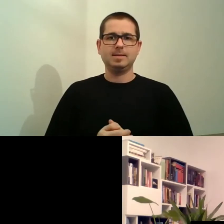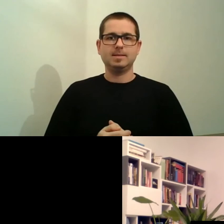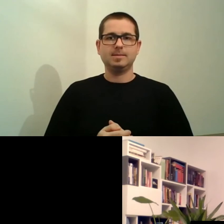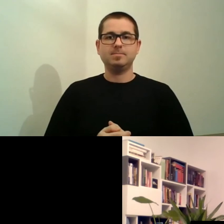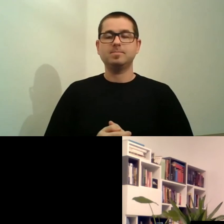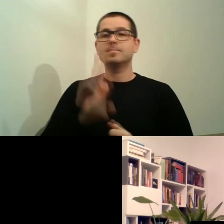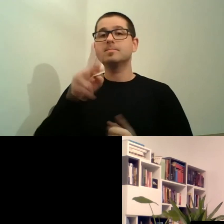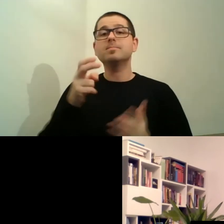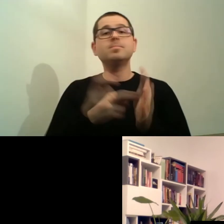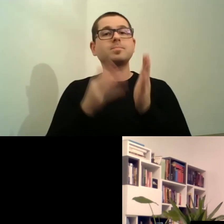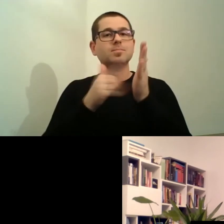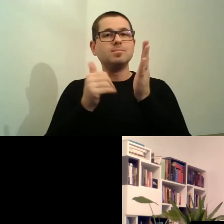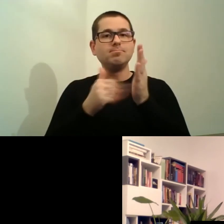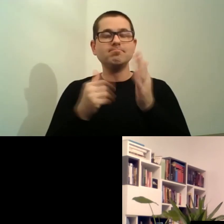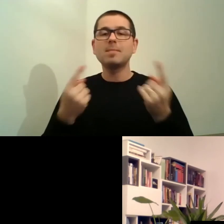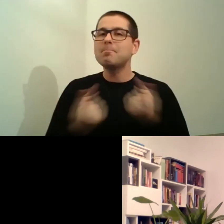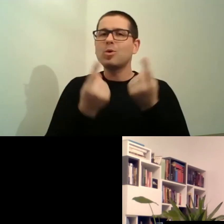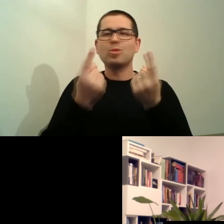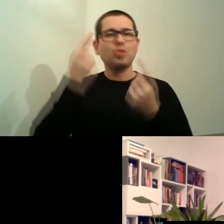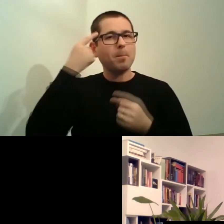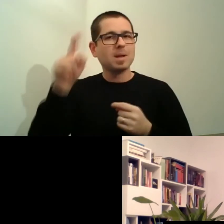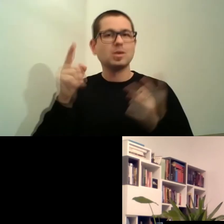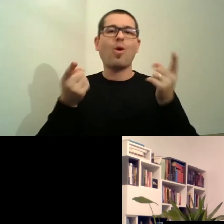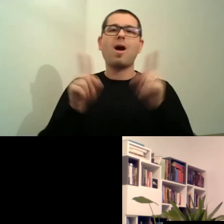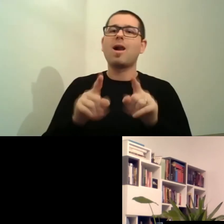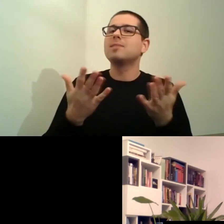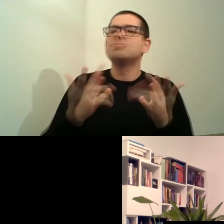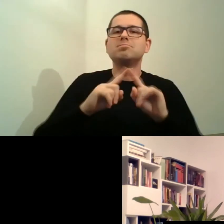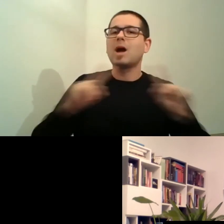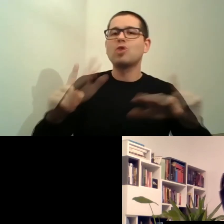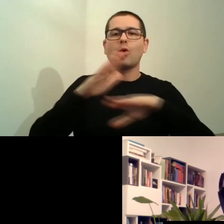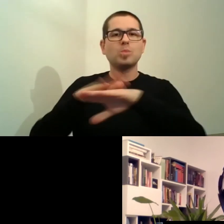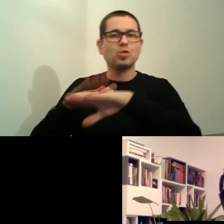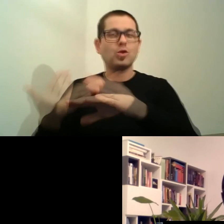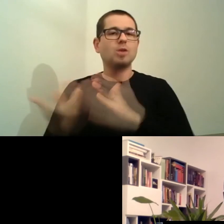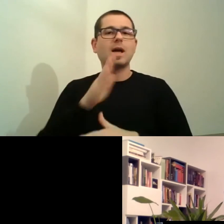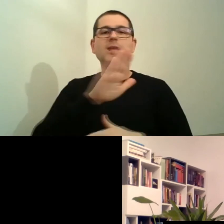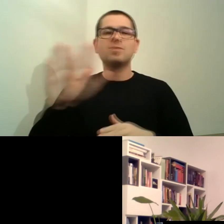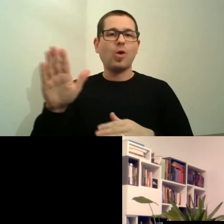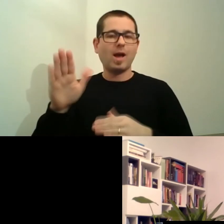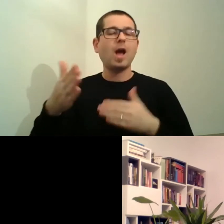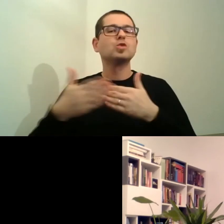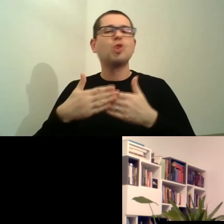Imaš mogoče še kakšno spodbudno misel ali kakršnokoli sporočilo za svoje sotrpine?